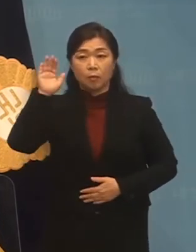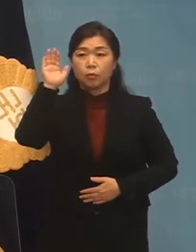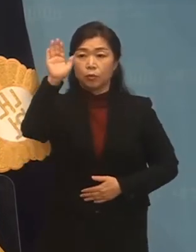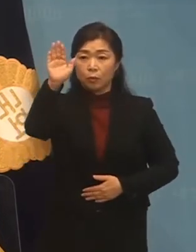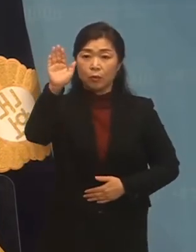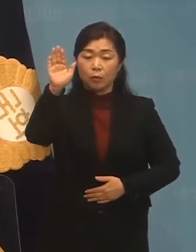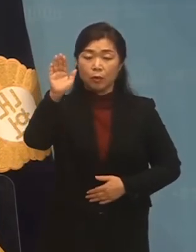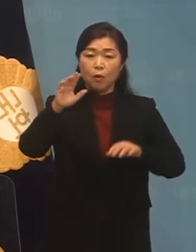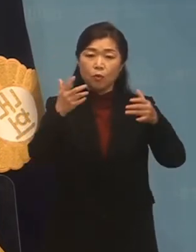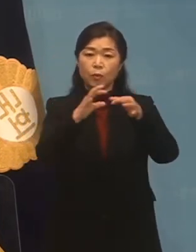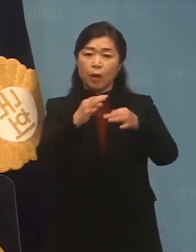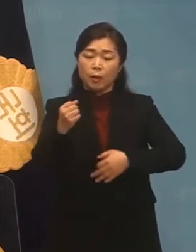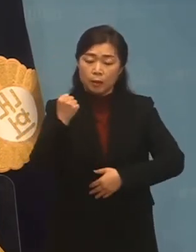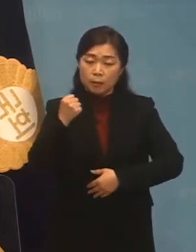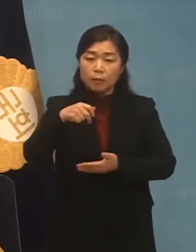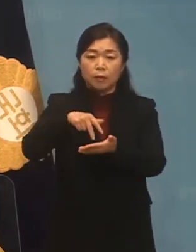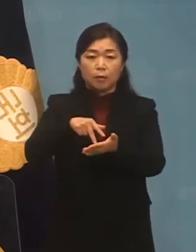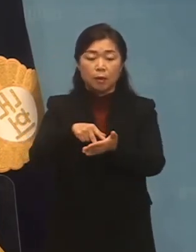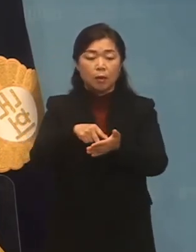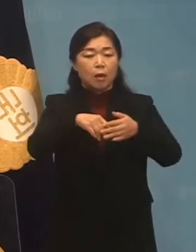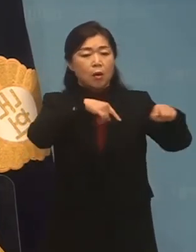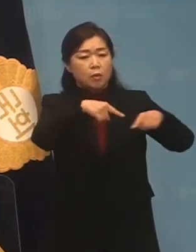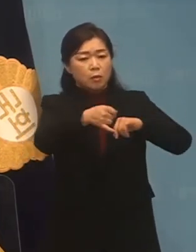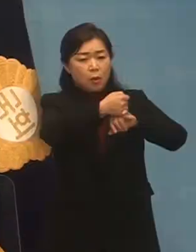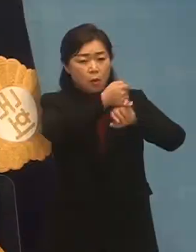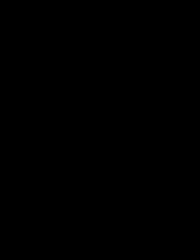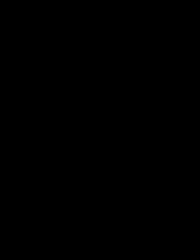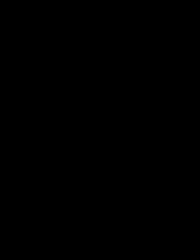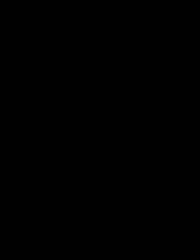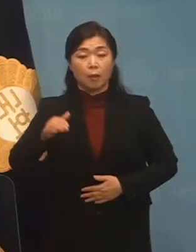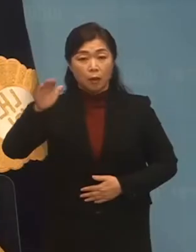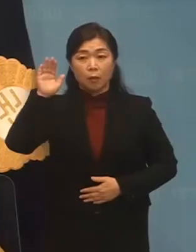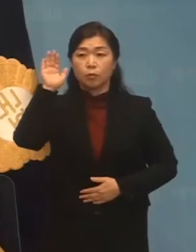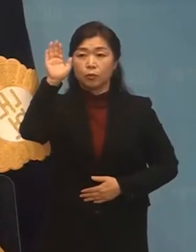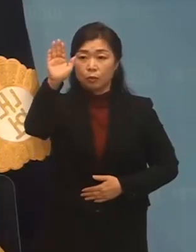앞으로 국민의힘은 정책 공약을